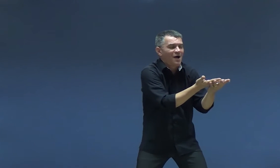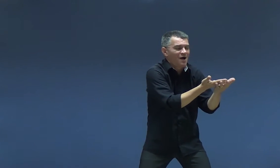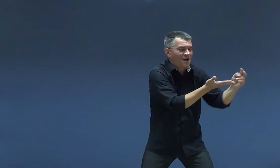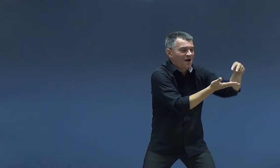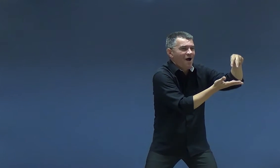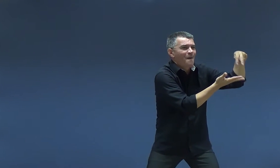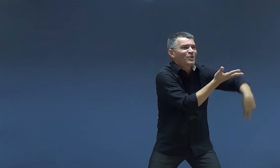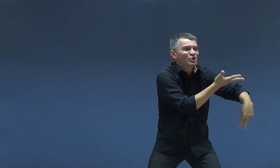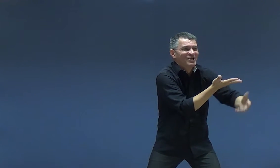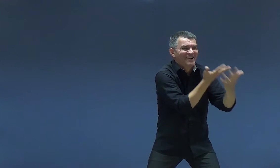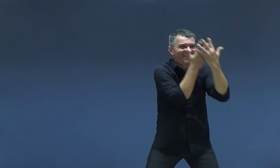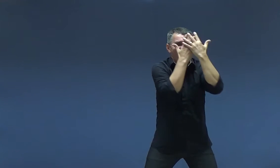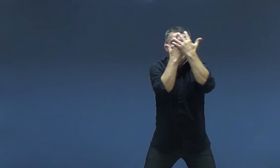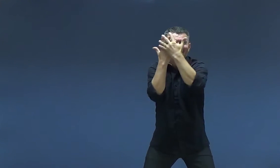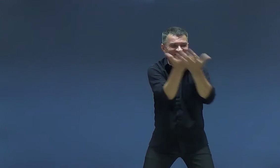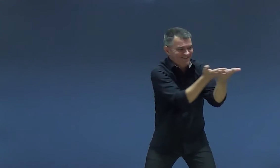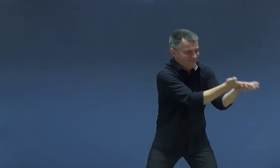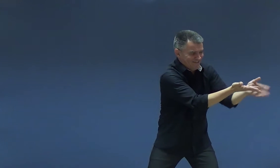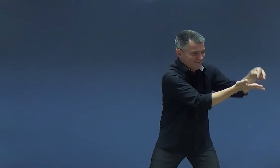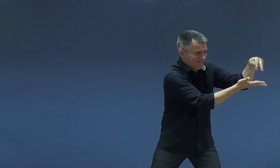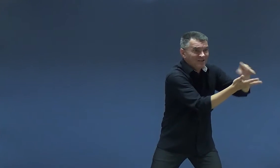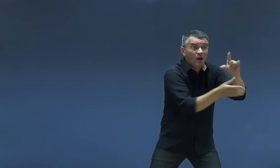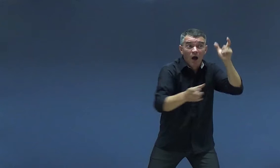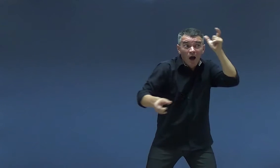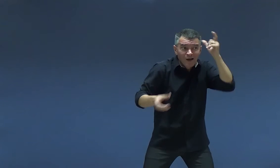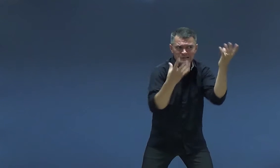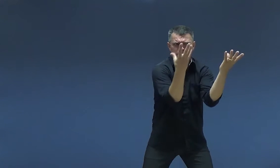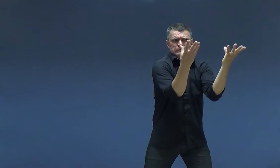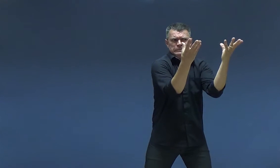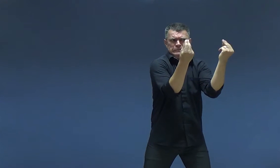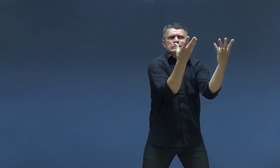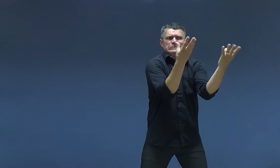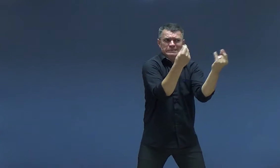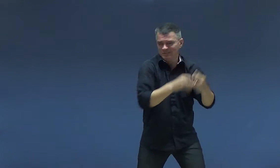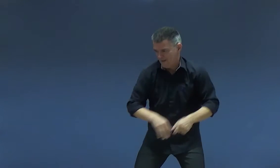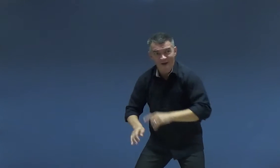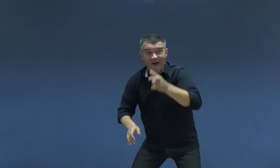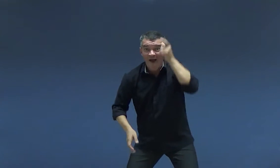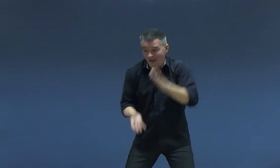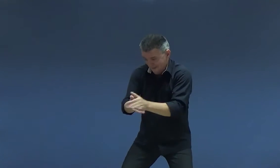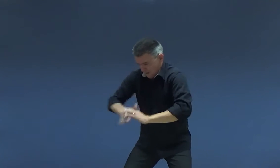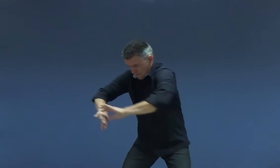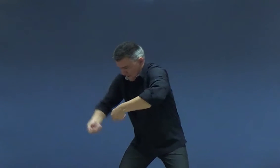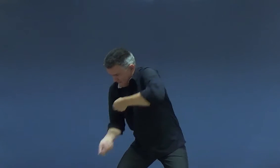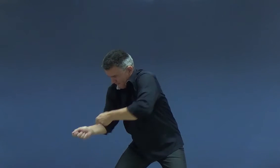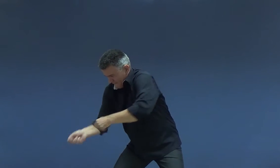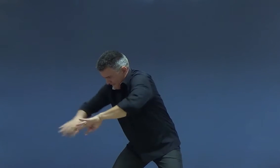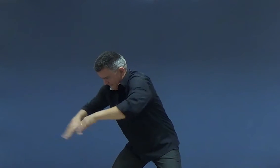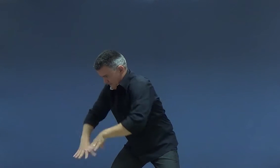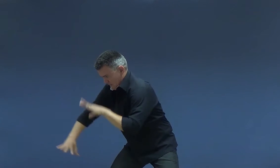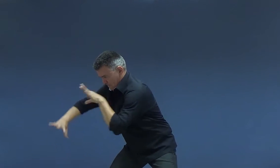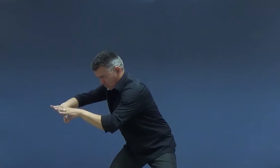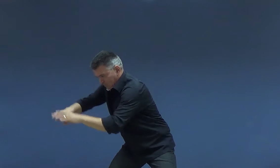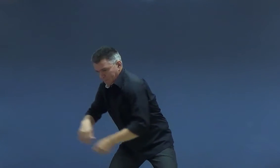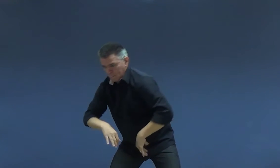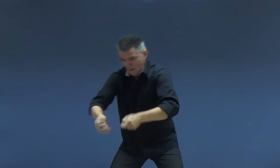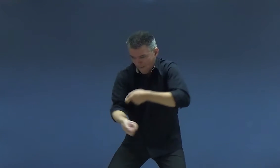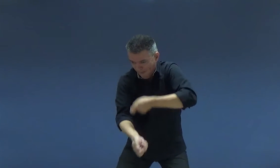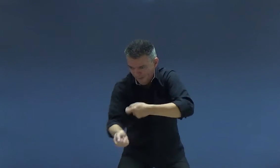lado, né? Às vezes, né, tá lá atrás, em algum lugar, e fica lá, não, peraí, eu vou prender